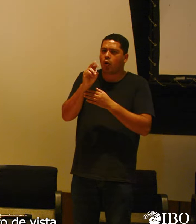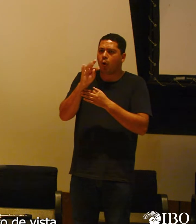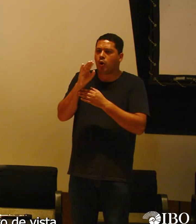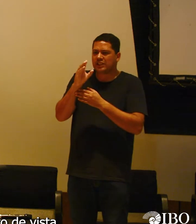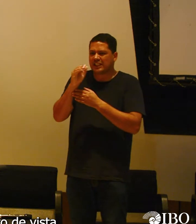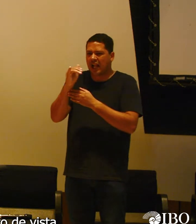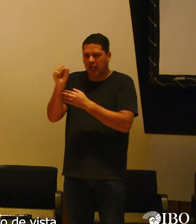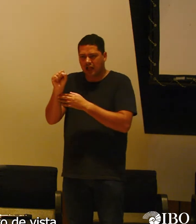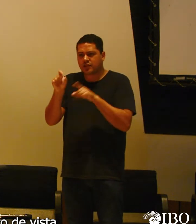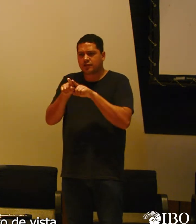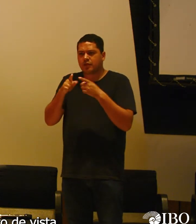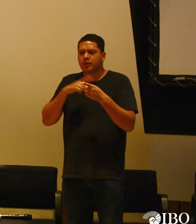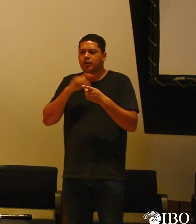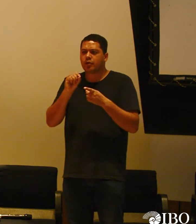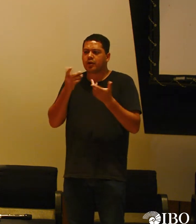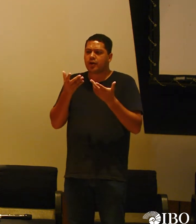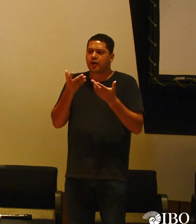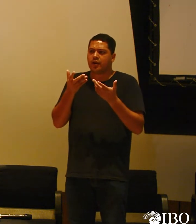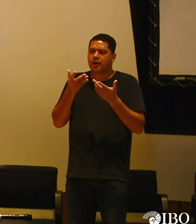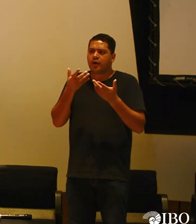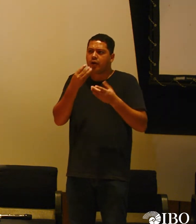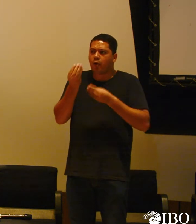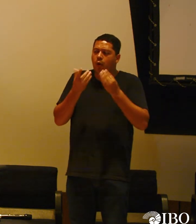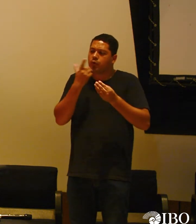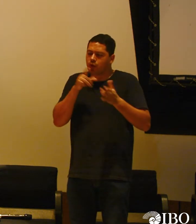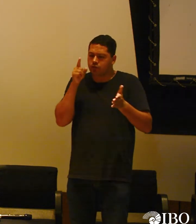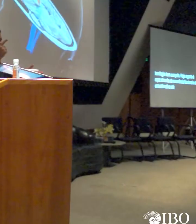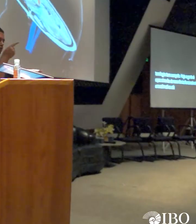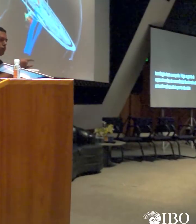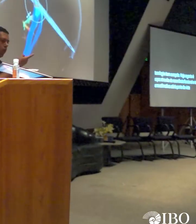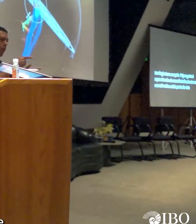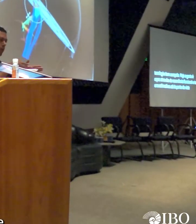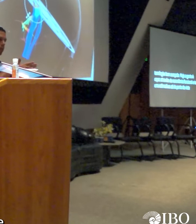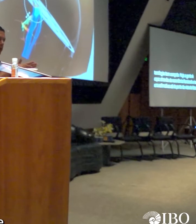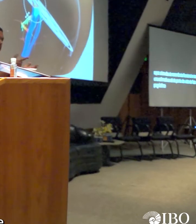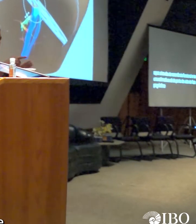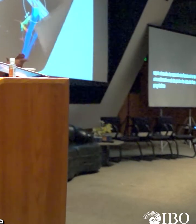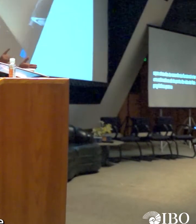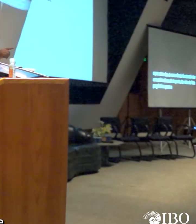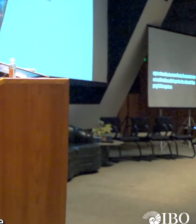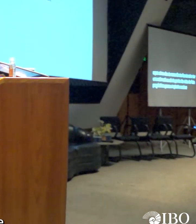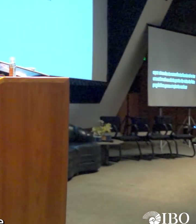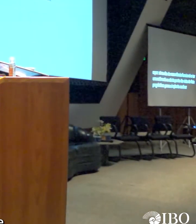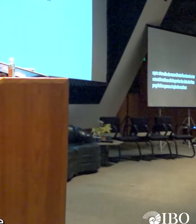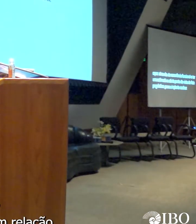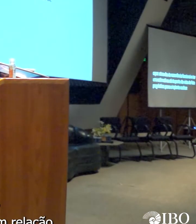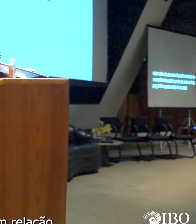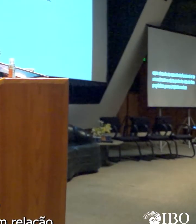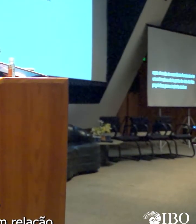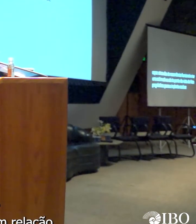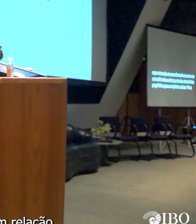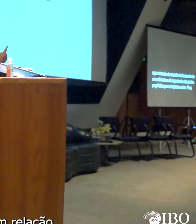uma estimativa, até do ponto de vista de fator prognóstico, para o implante coclear, para saber se realmente